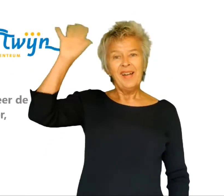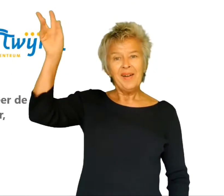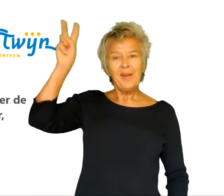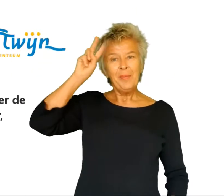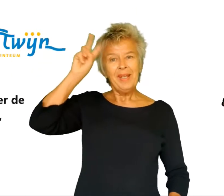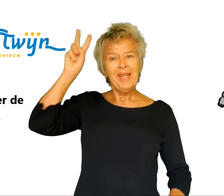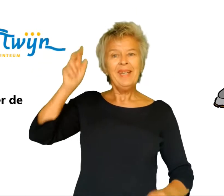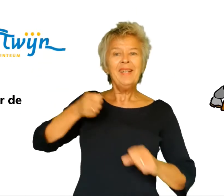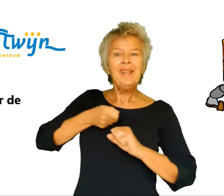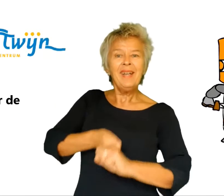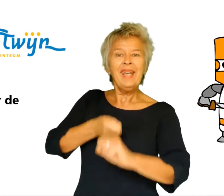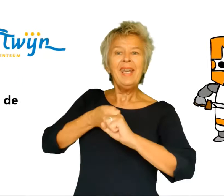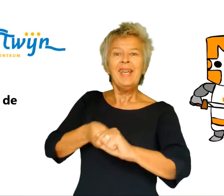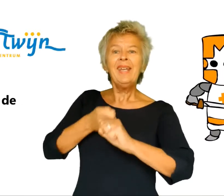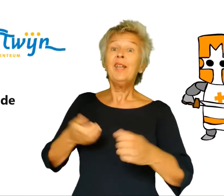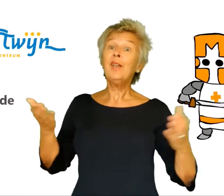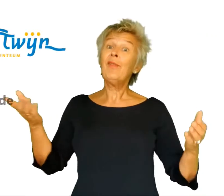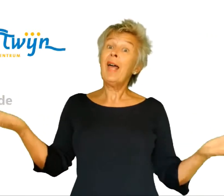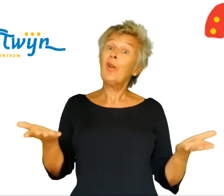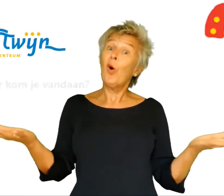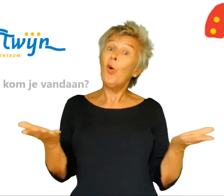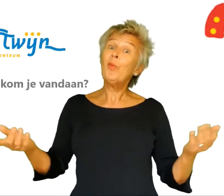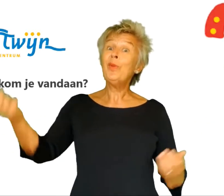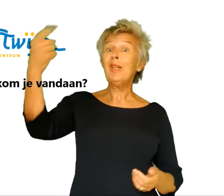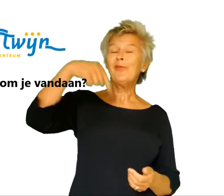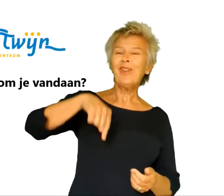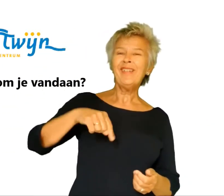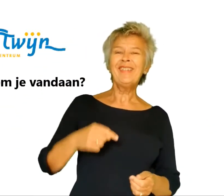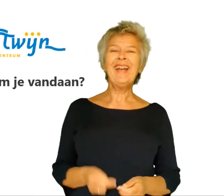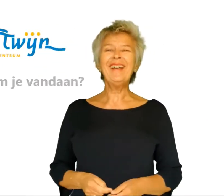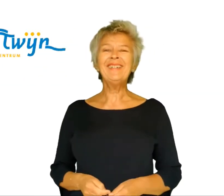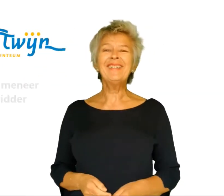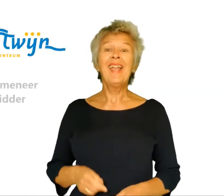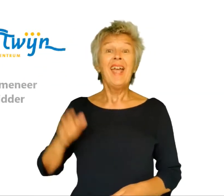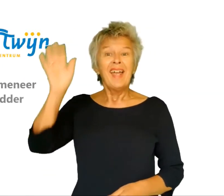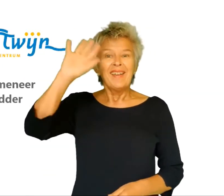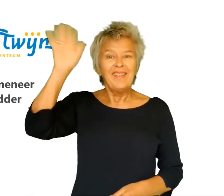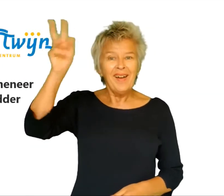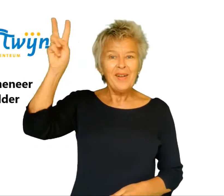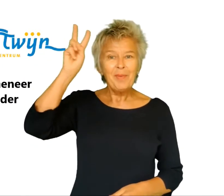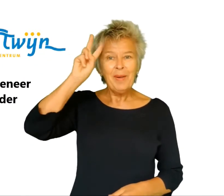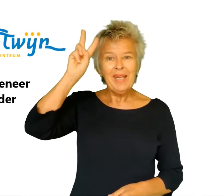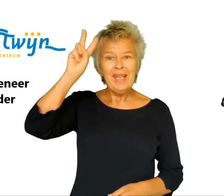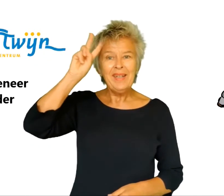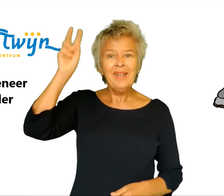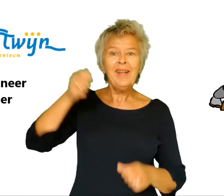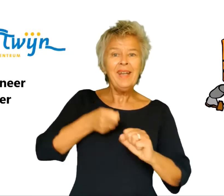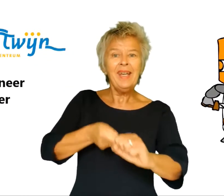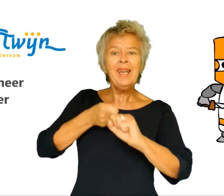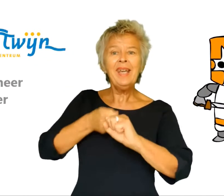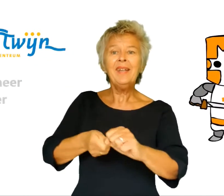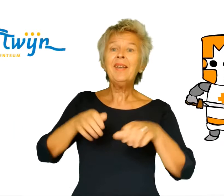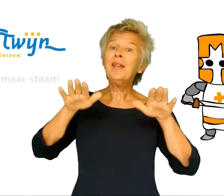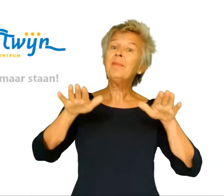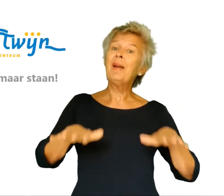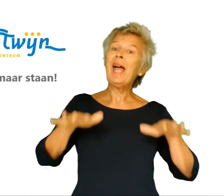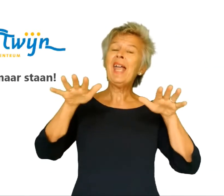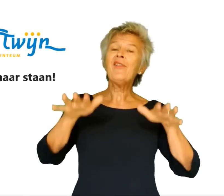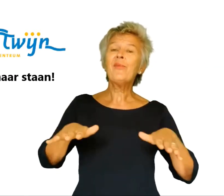Dag meneer de Reder, waar kom je vandaan? Dag meneer de Reder, blijf